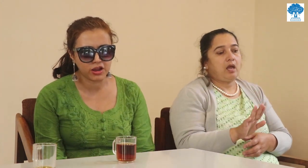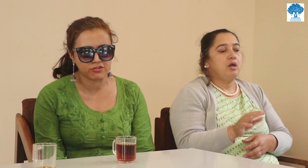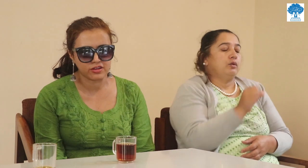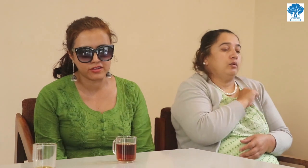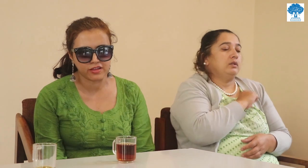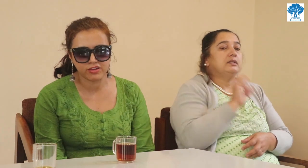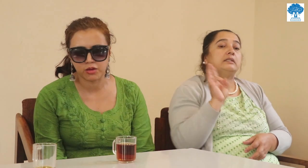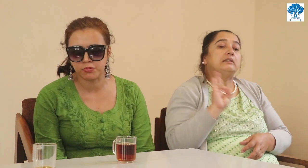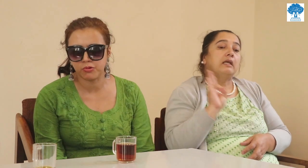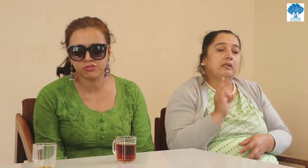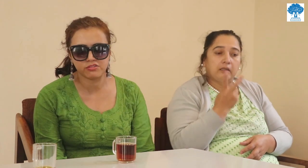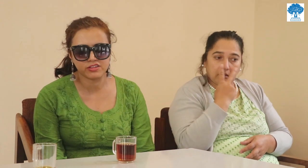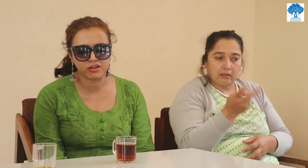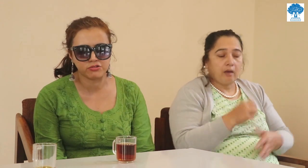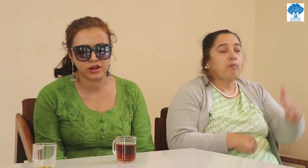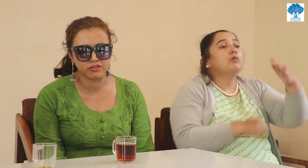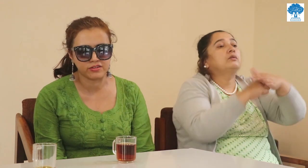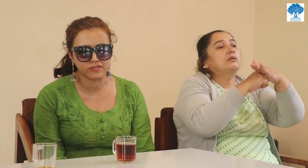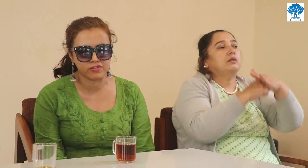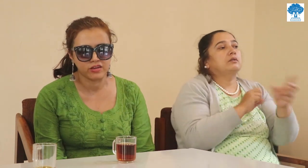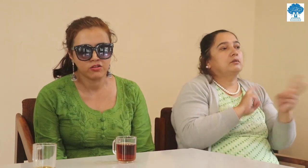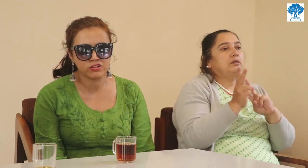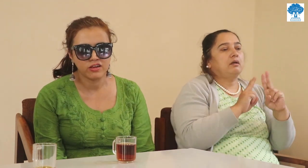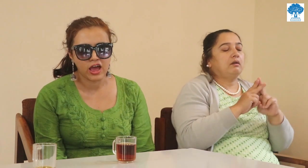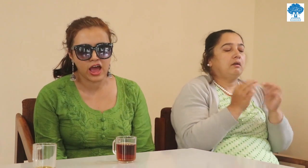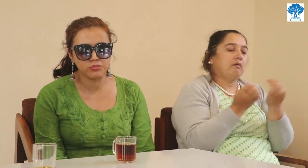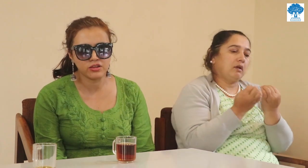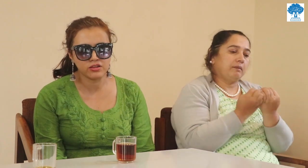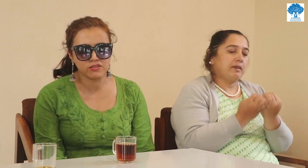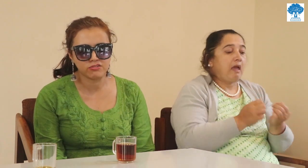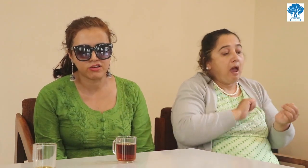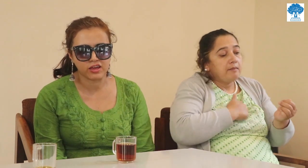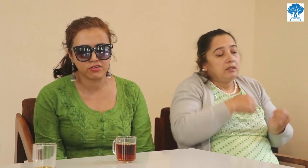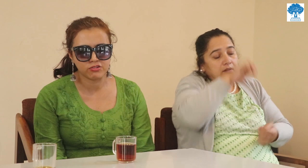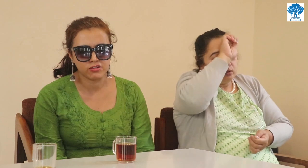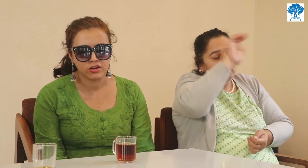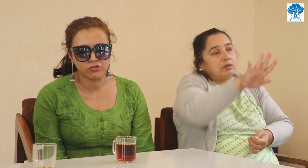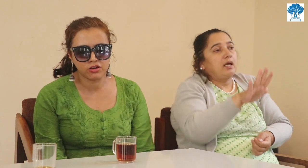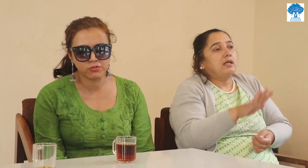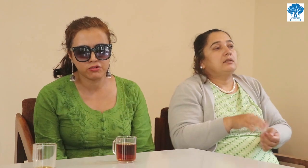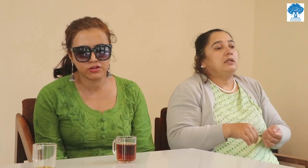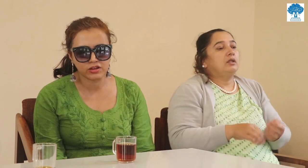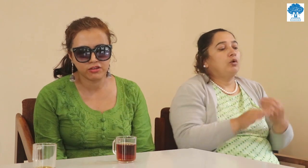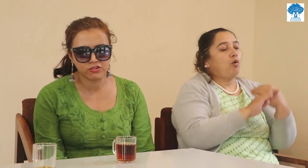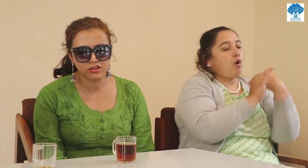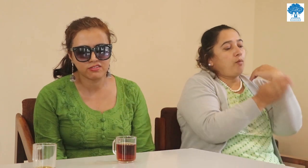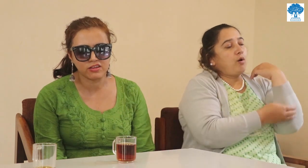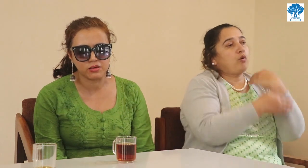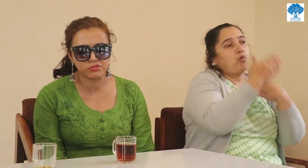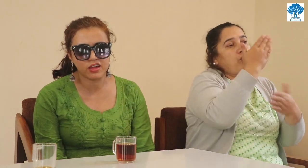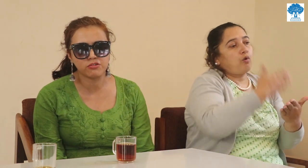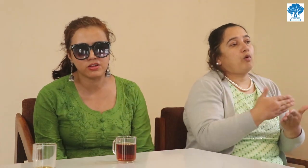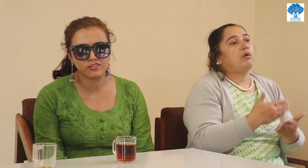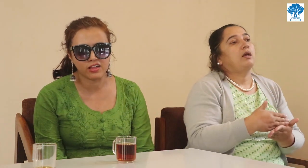शिक्षाको बाटोले हेर्दा चाहिँ हामीले पौचिकताको कुरा गरिरहेको छ कतै हामीले दिने सूचना चाहिँ यो चाहिँ गर्व रोक्नको लागि तर